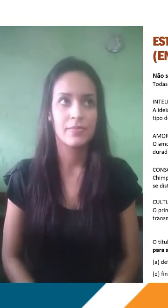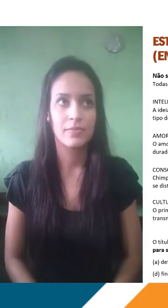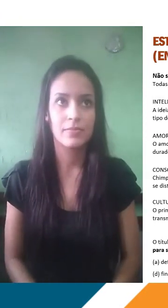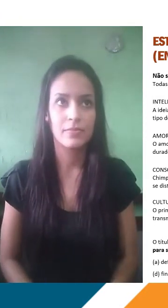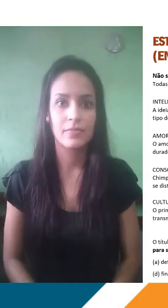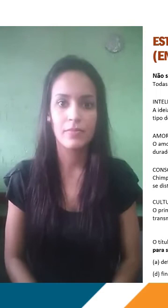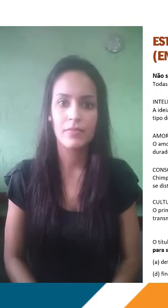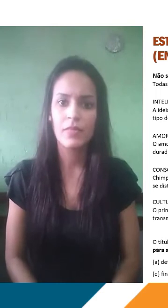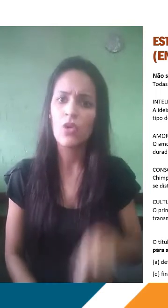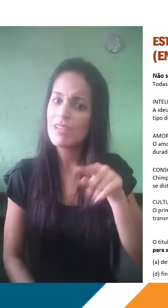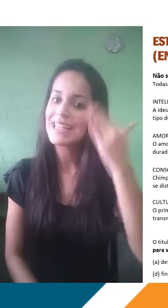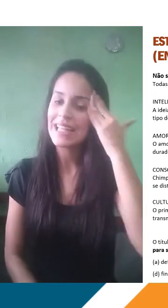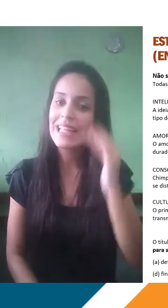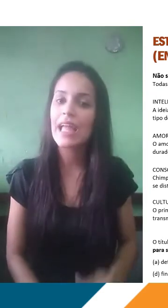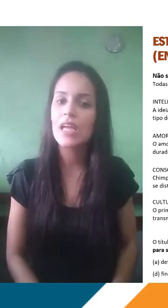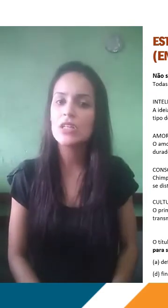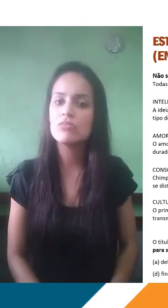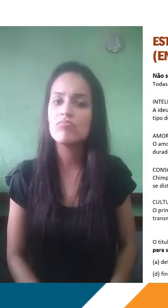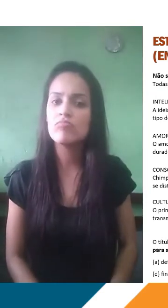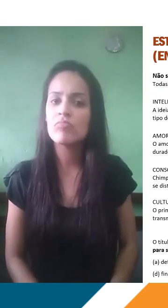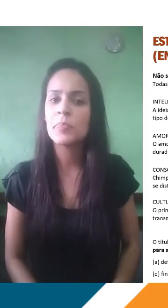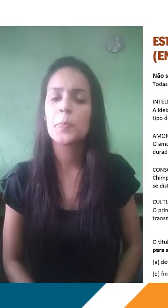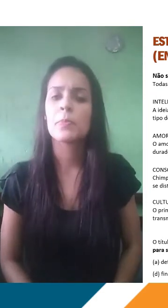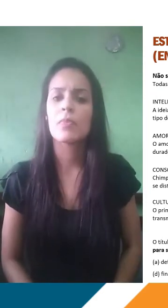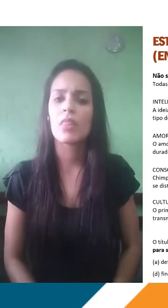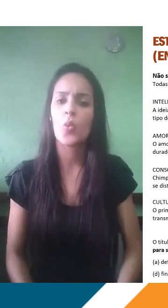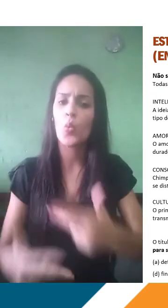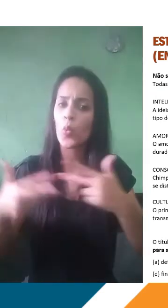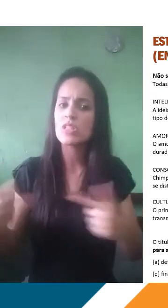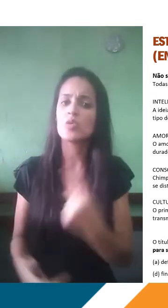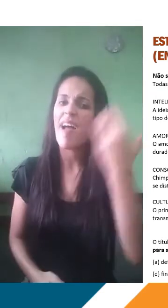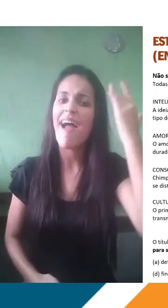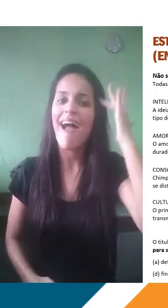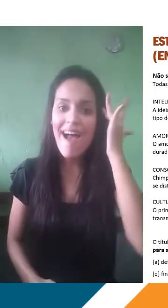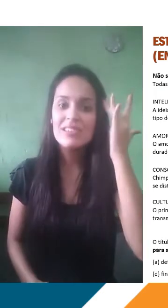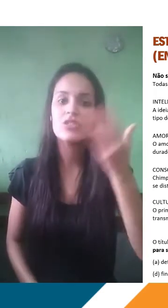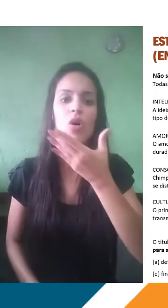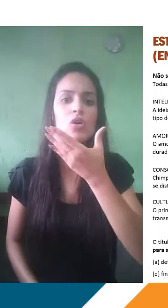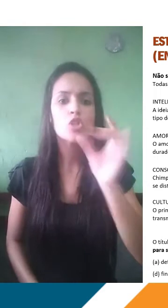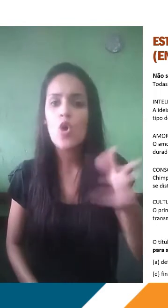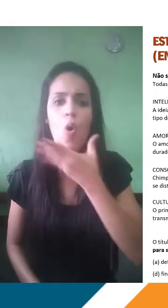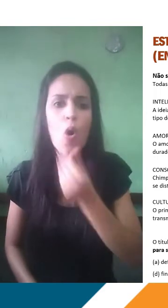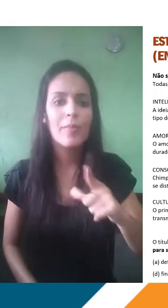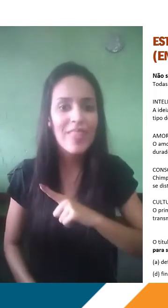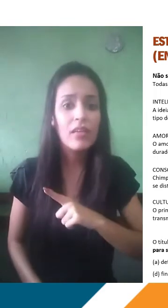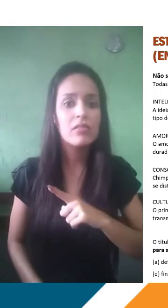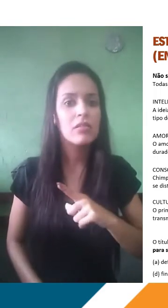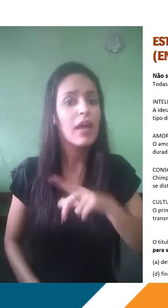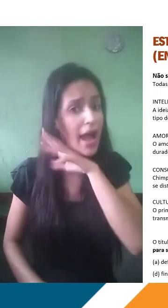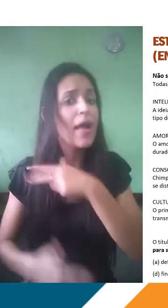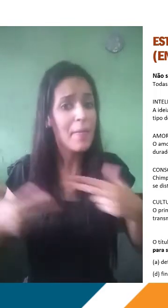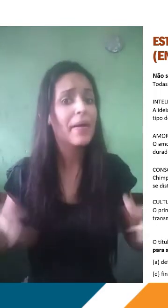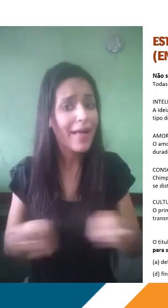tidas como exclusivas dos humanos São compartilhadas por outros animais, ainda que em menor grau A qual será defendida no